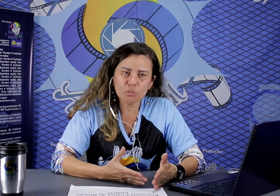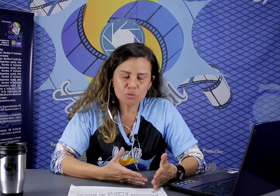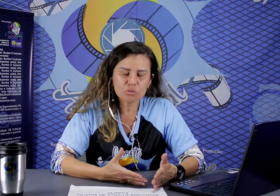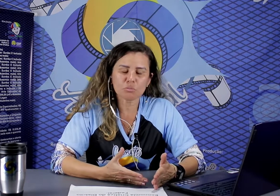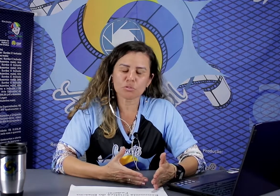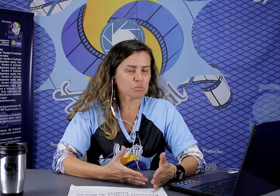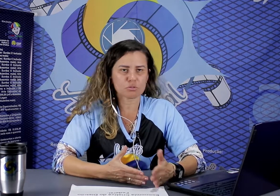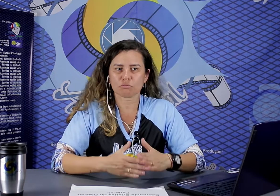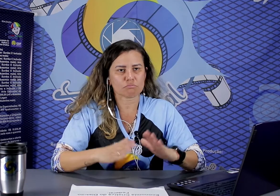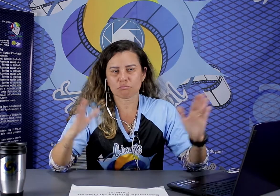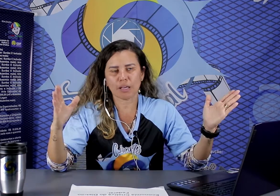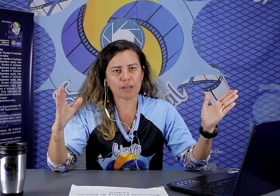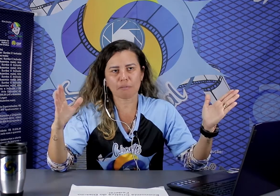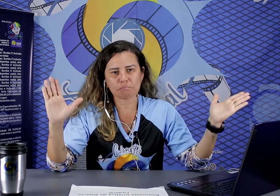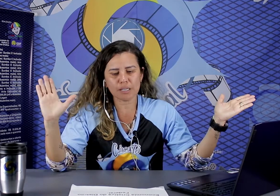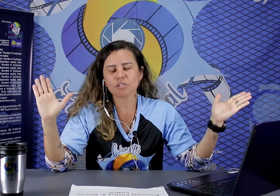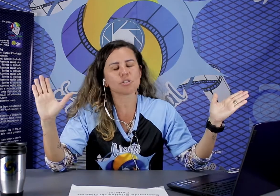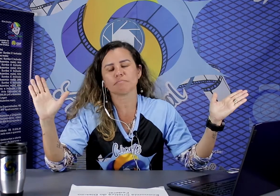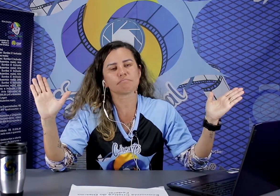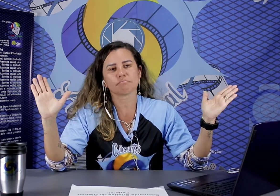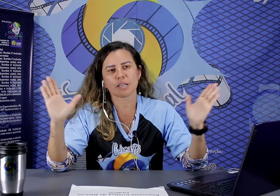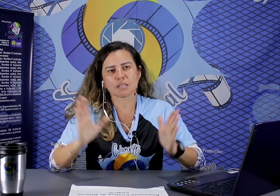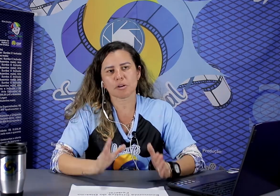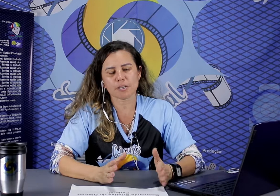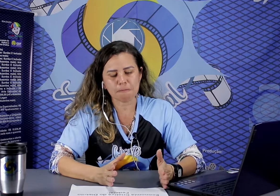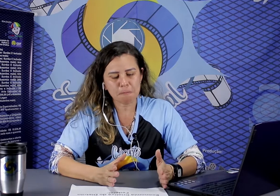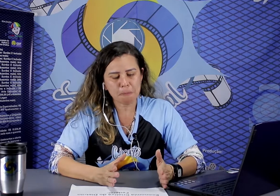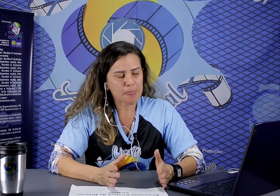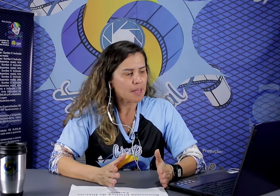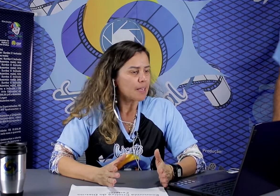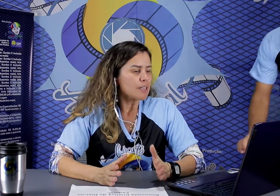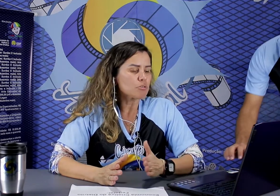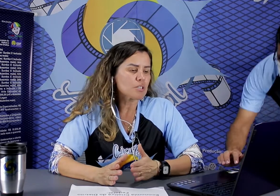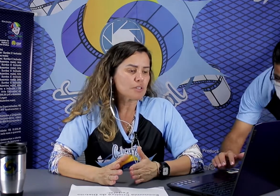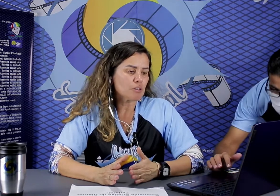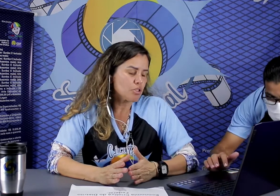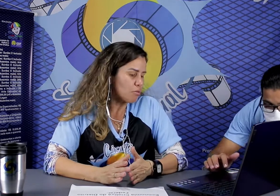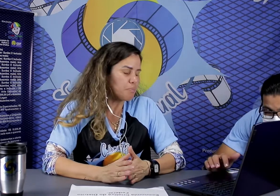Muito, muito, muito. É grande essa maioria. Inclusive, eu digo pelo meu